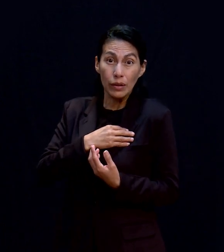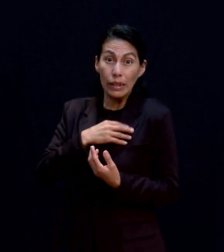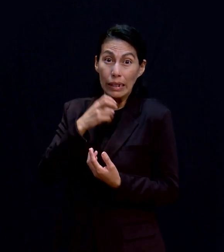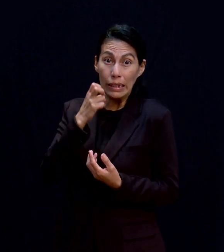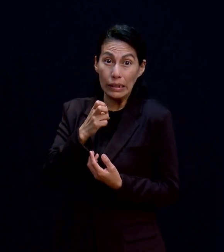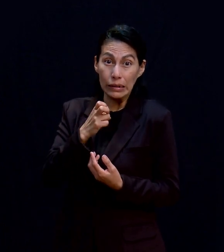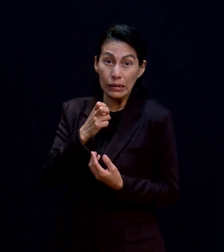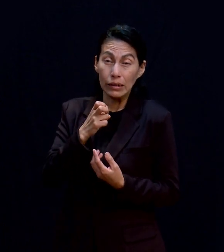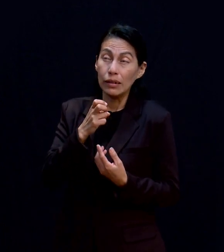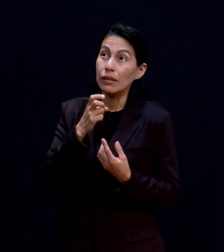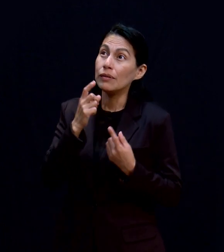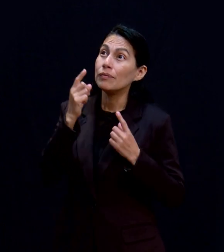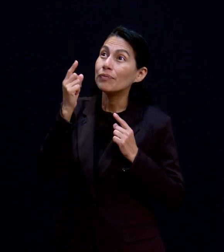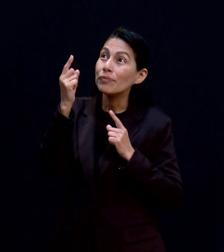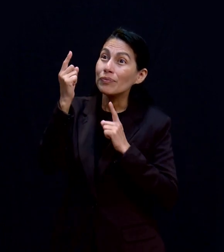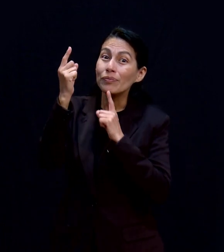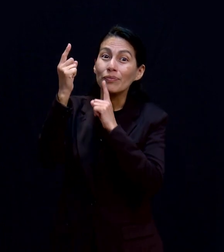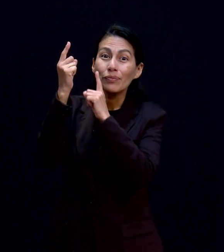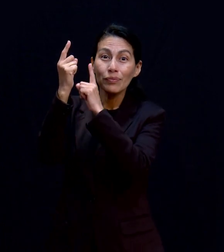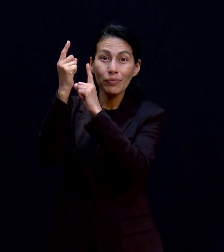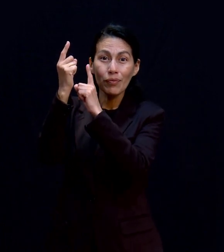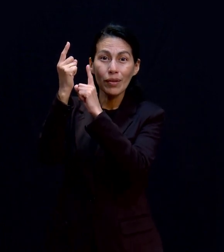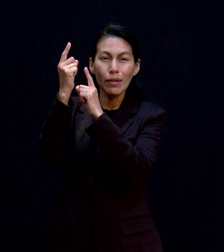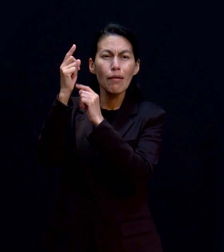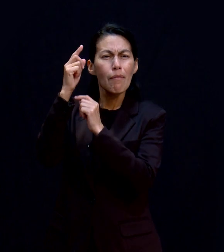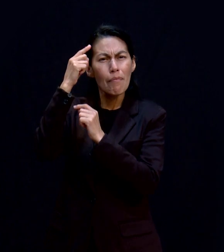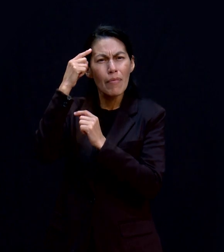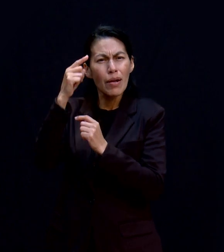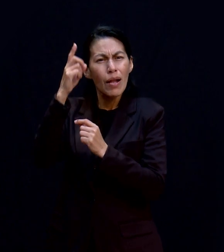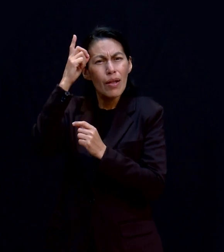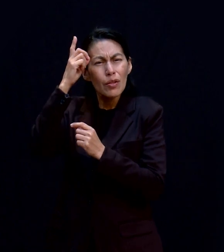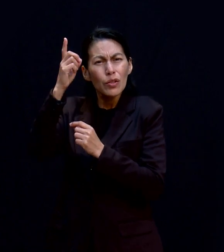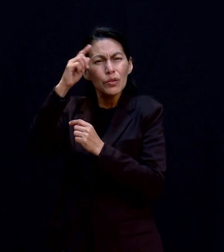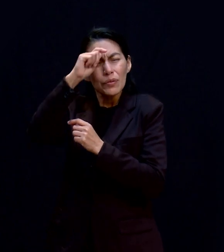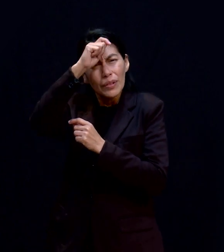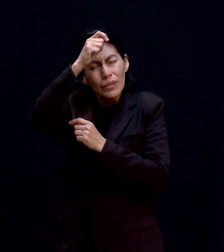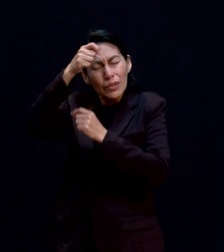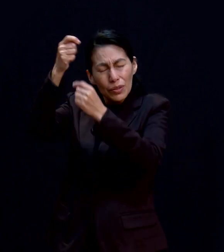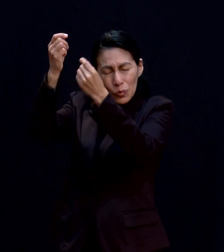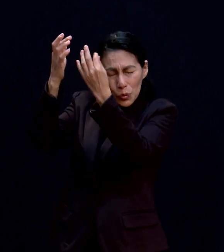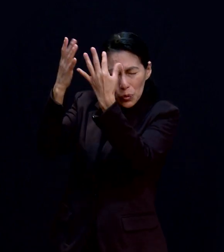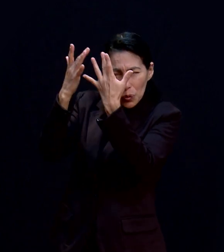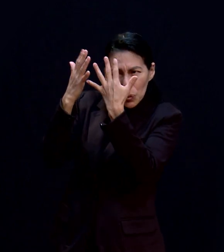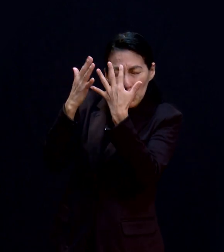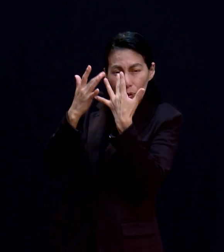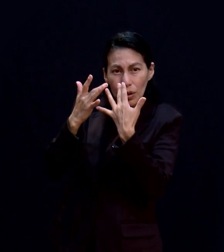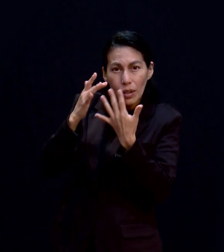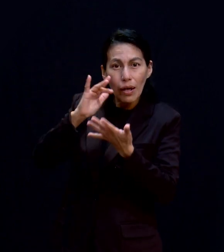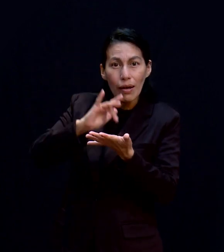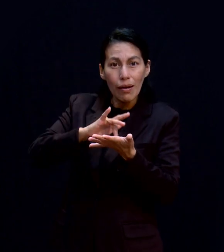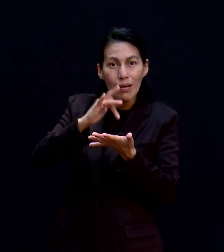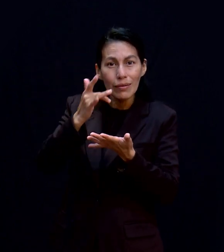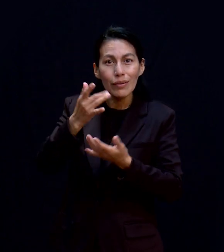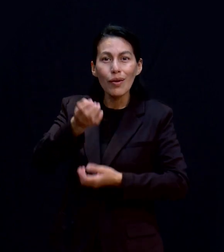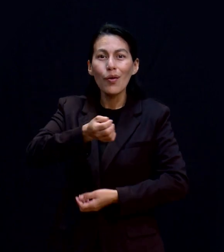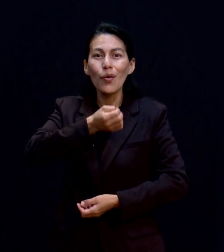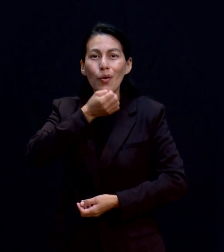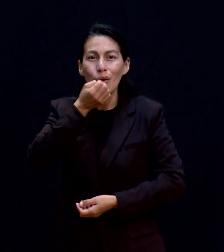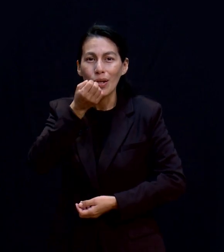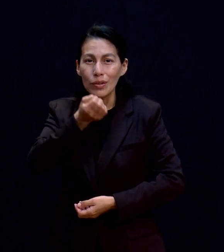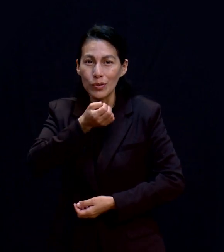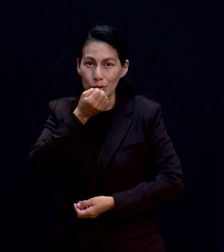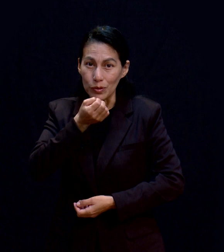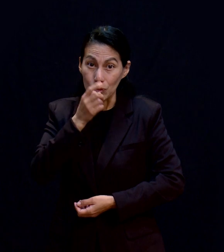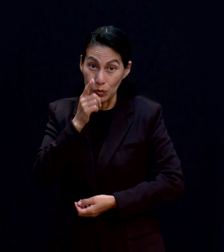derramando bendiciones sobre abundante es a través de la oración donde tú tienes